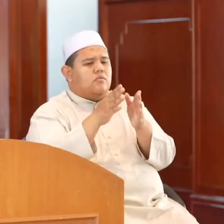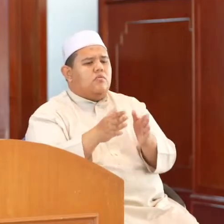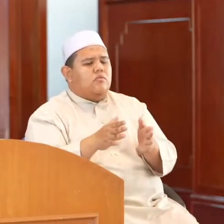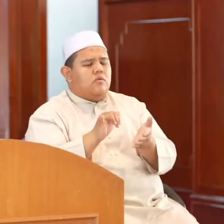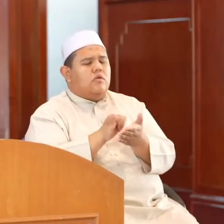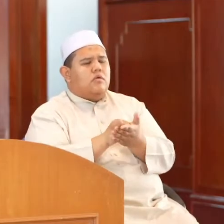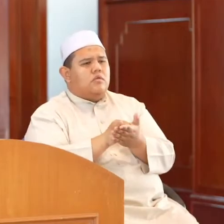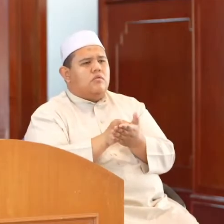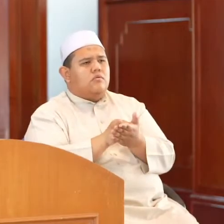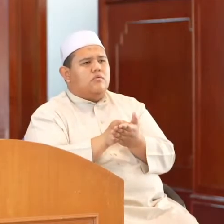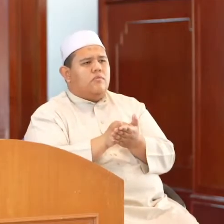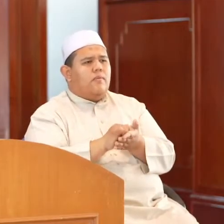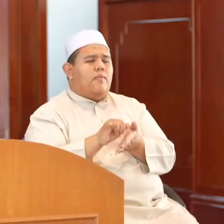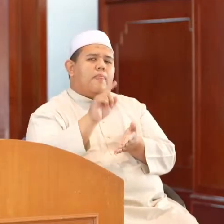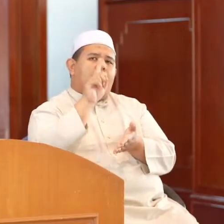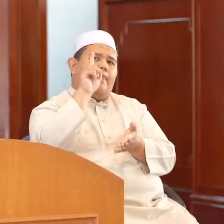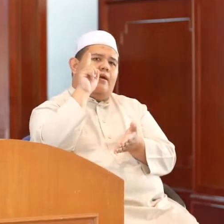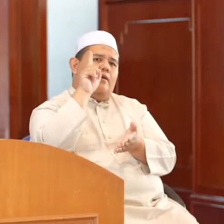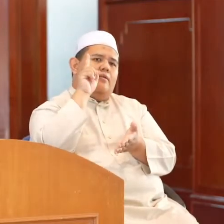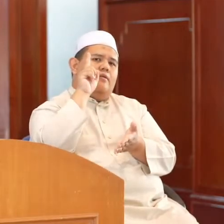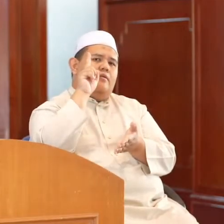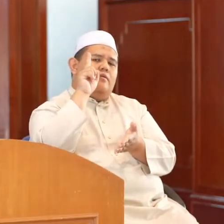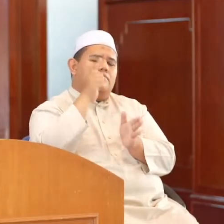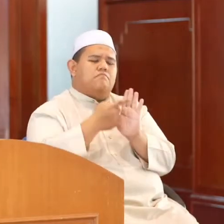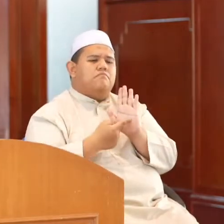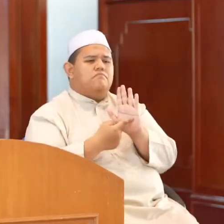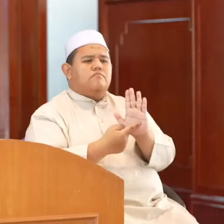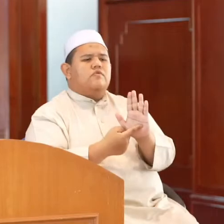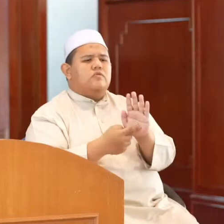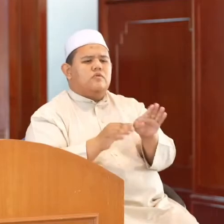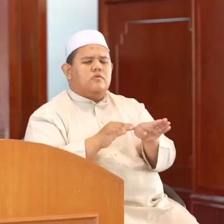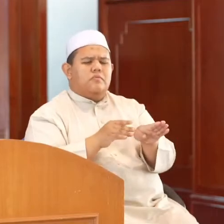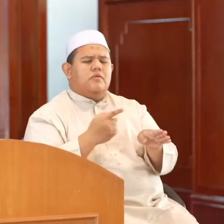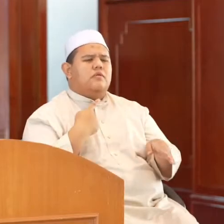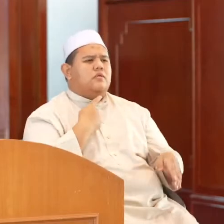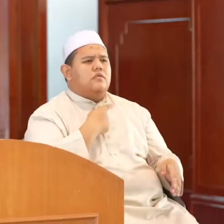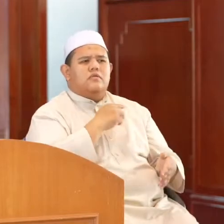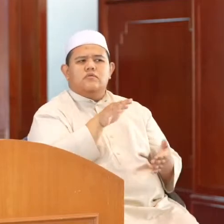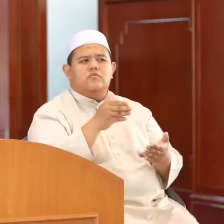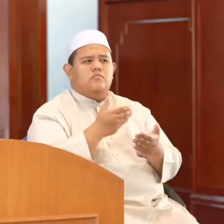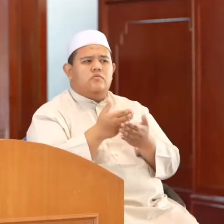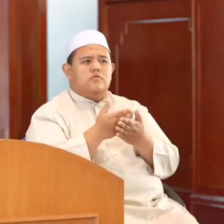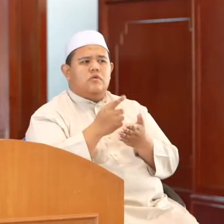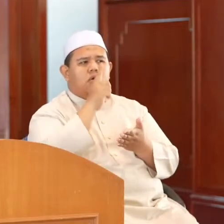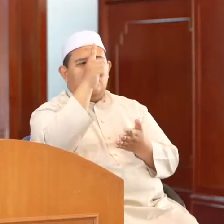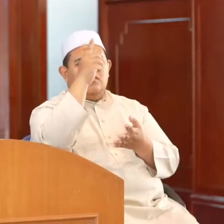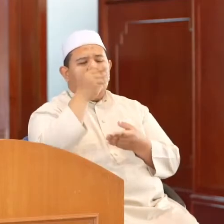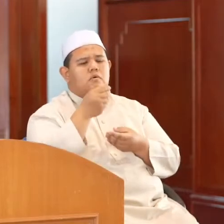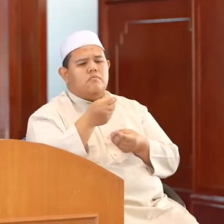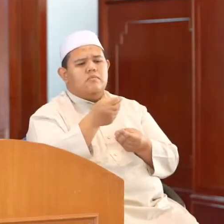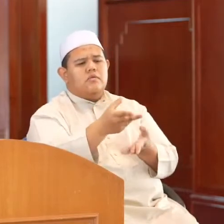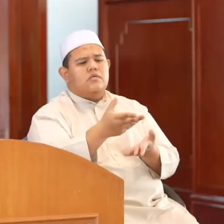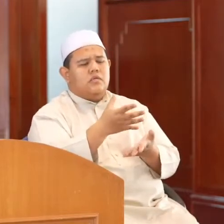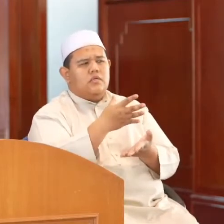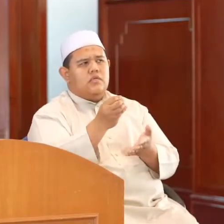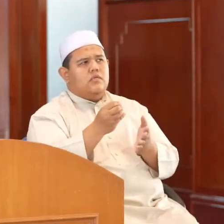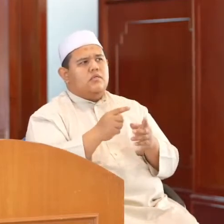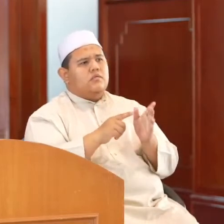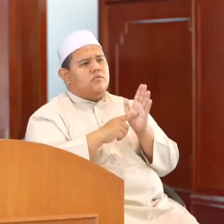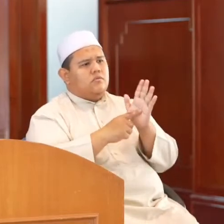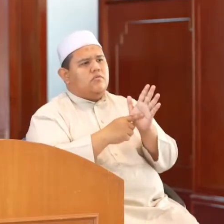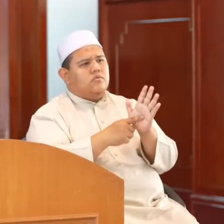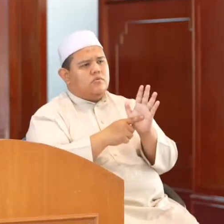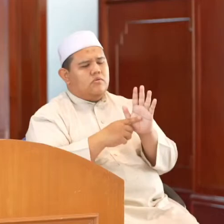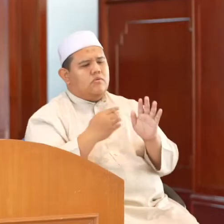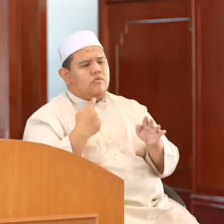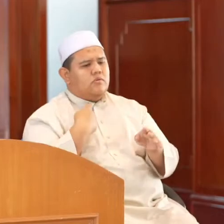itu Allah SWT tunjukkan kepada kita, Allah beri dan Allah zahirkan